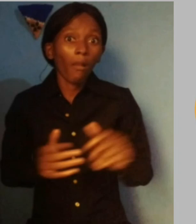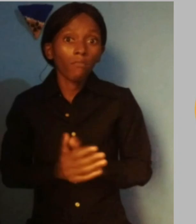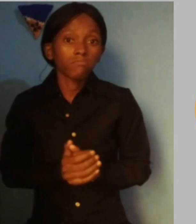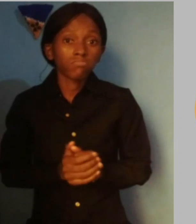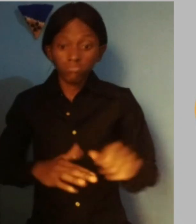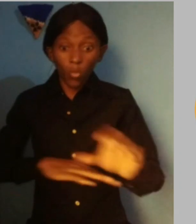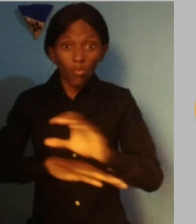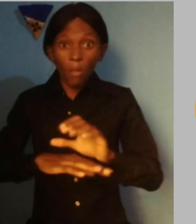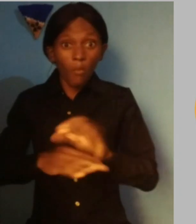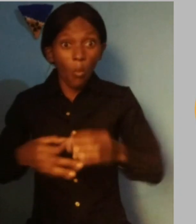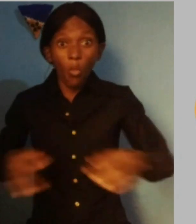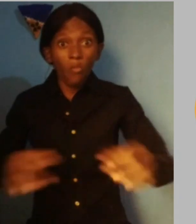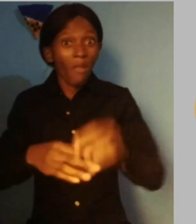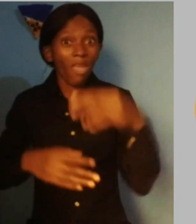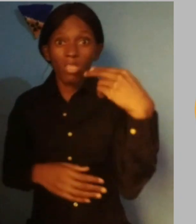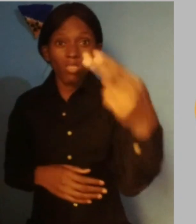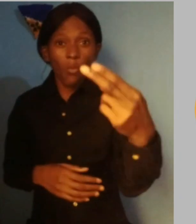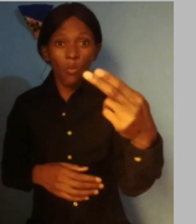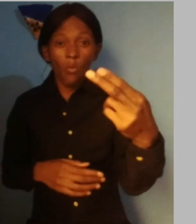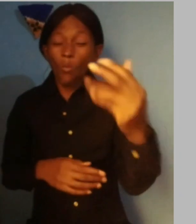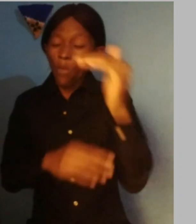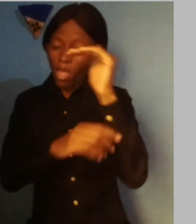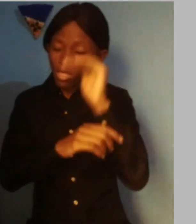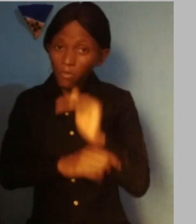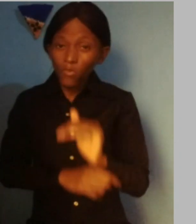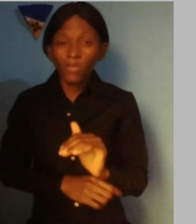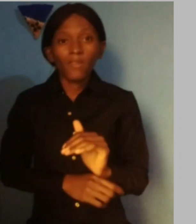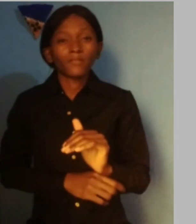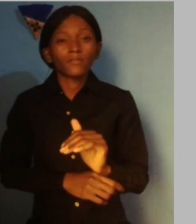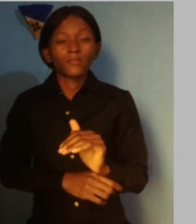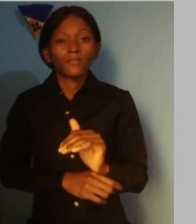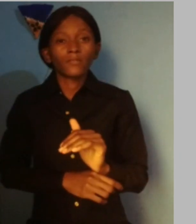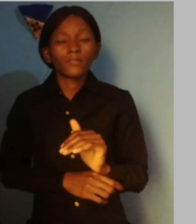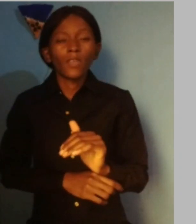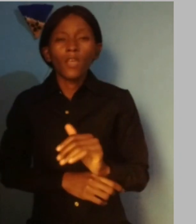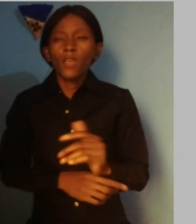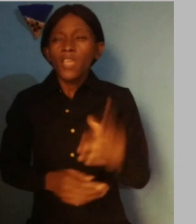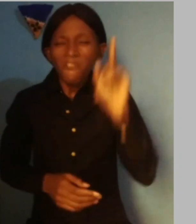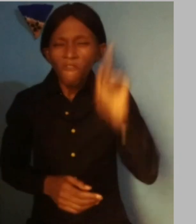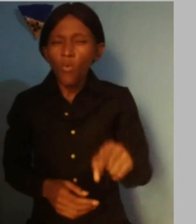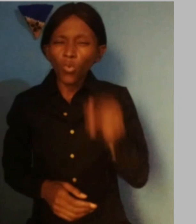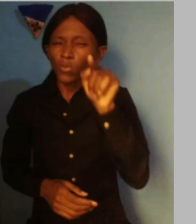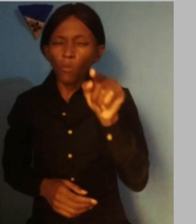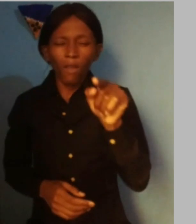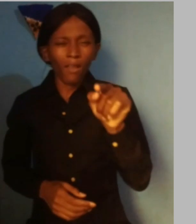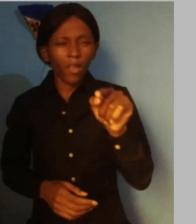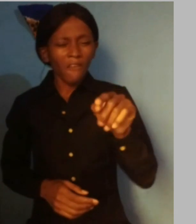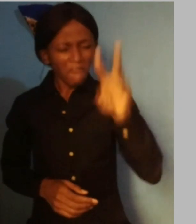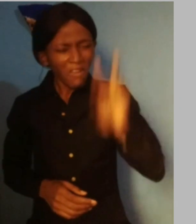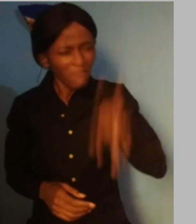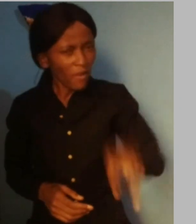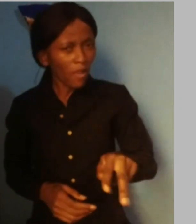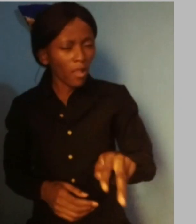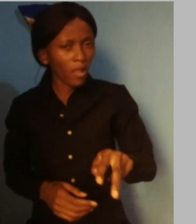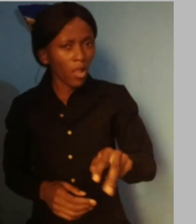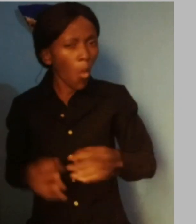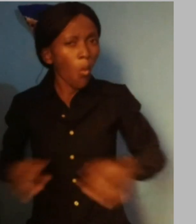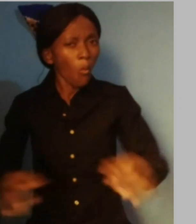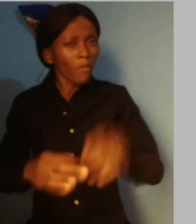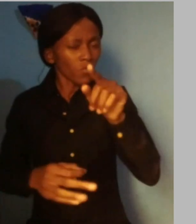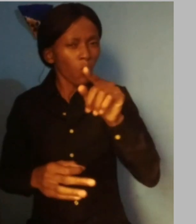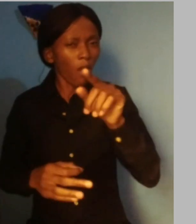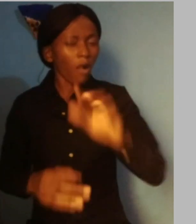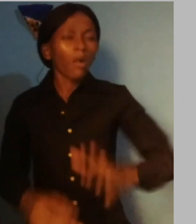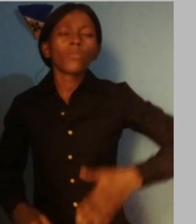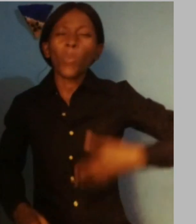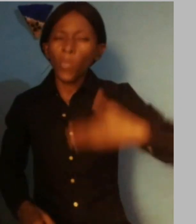patrie, ton pays. Il est important que tu saches vraiment aimer ton pays. En